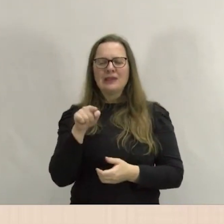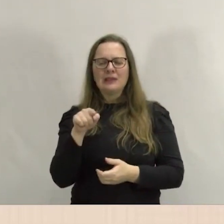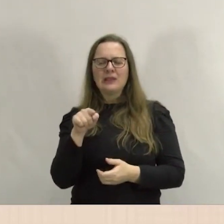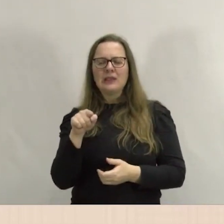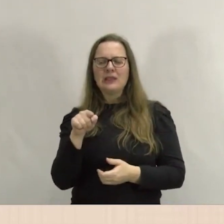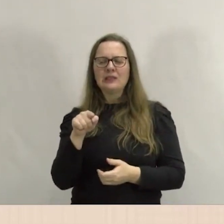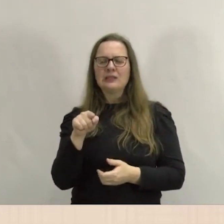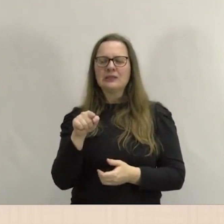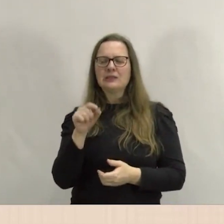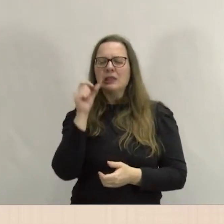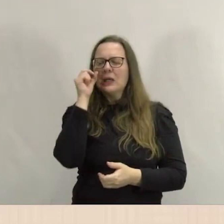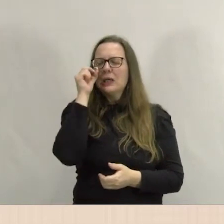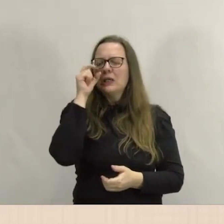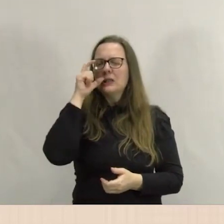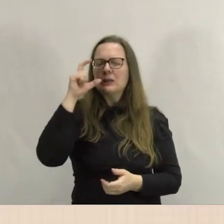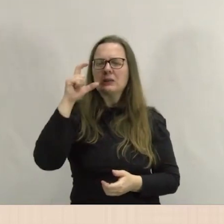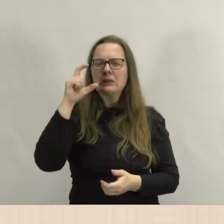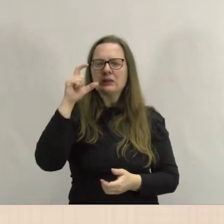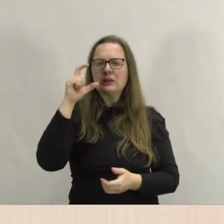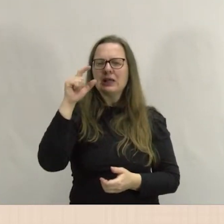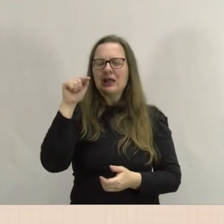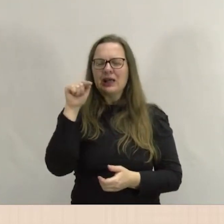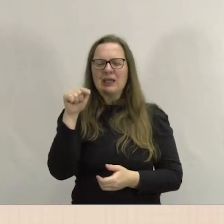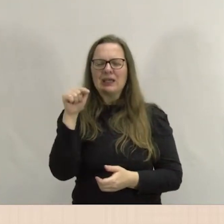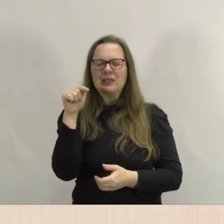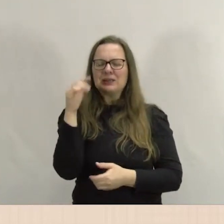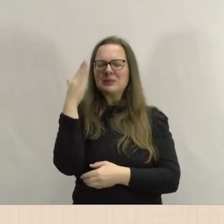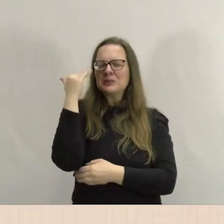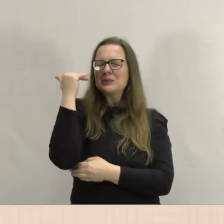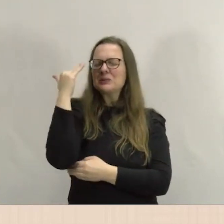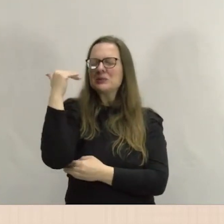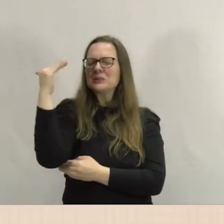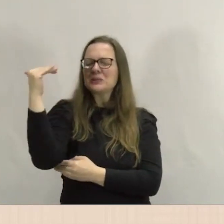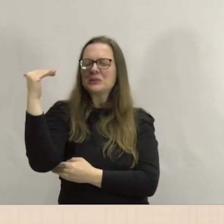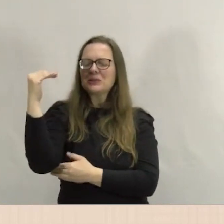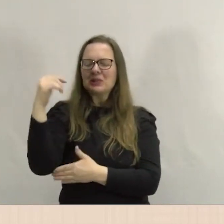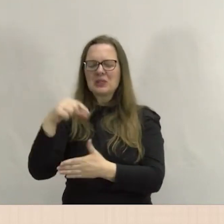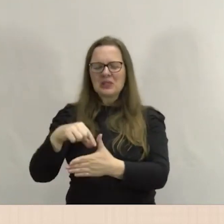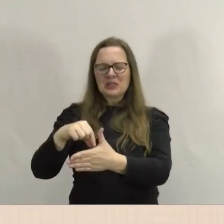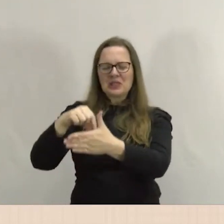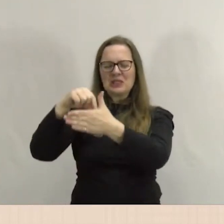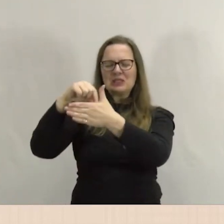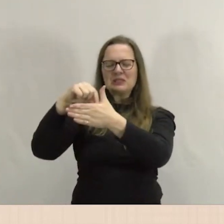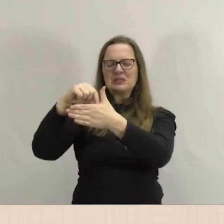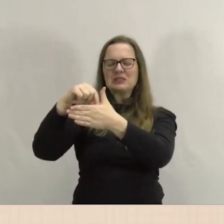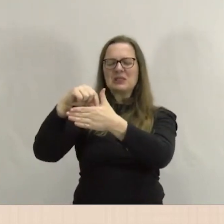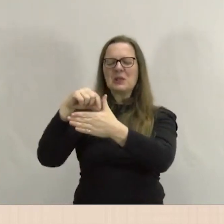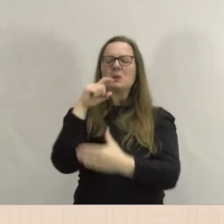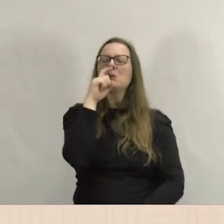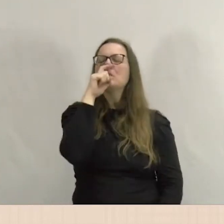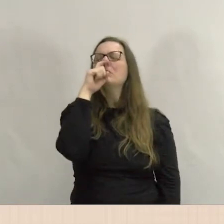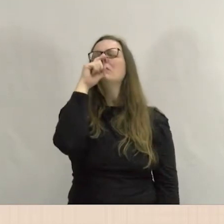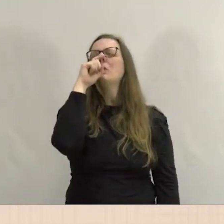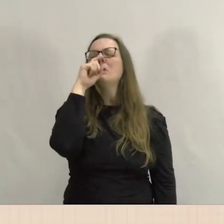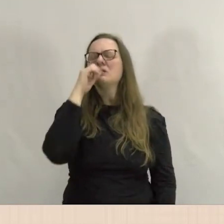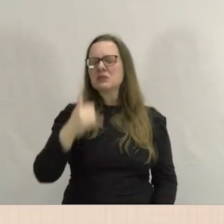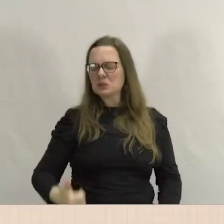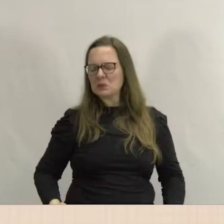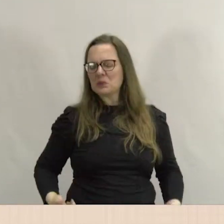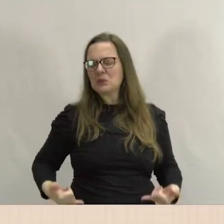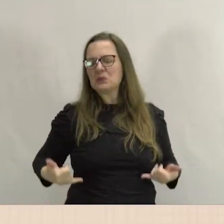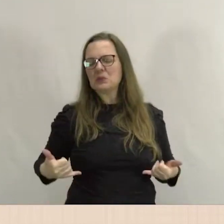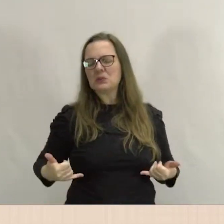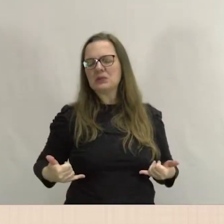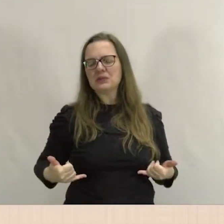humana. André Miller escreve: em lugar da liderança do Espírito Santo, através da palavra inspirada de